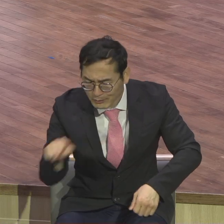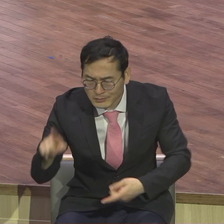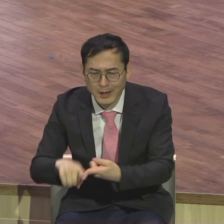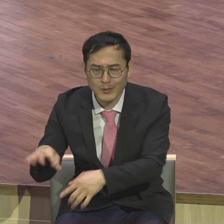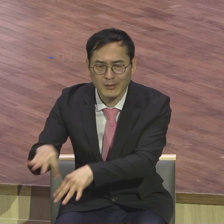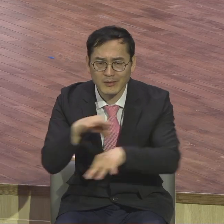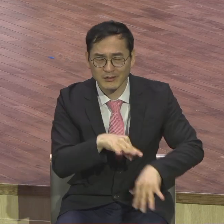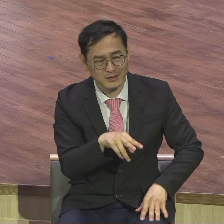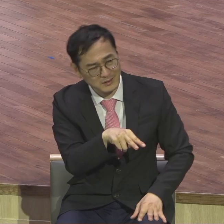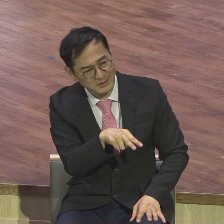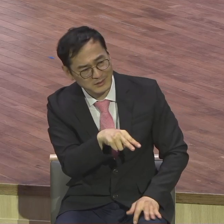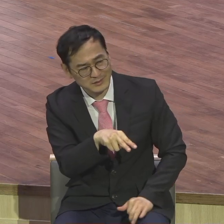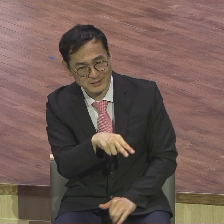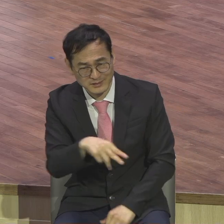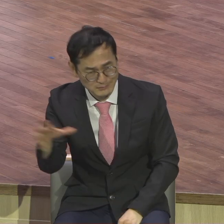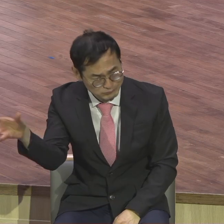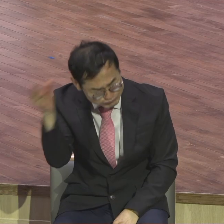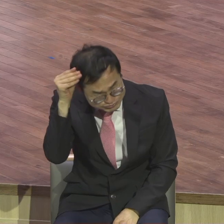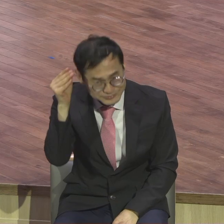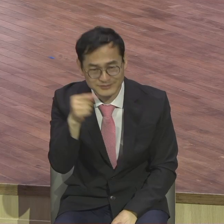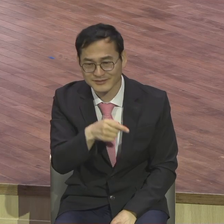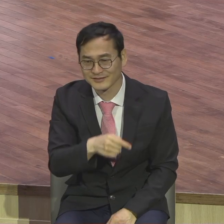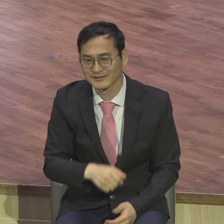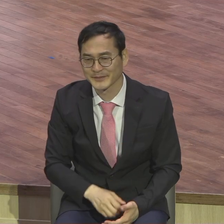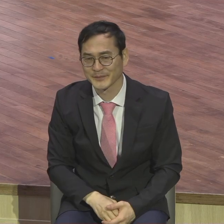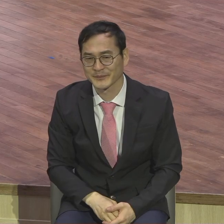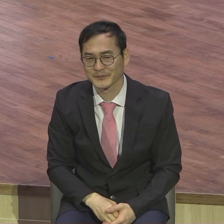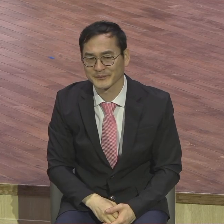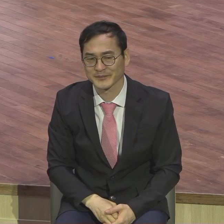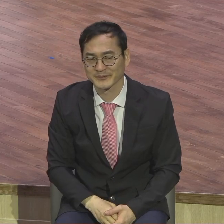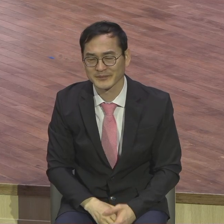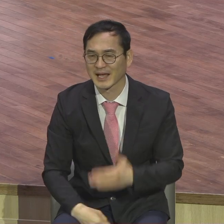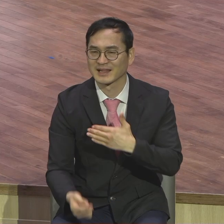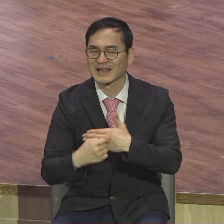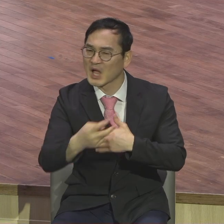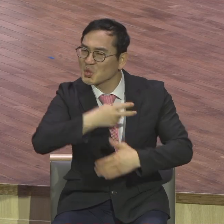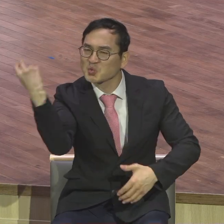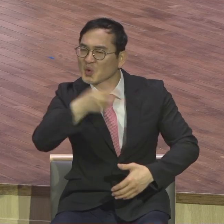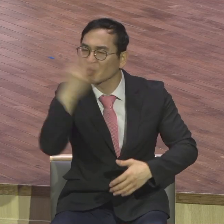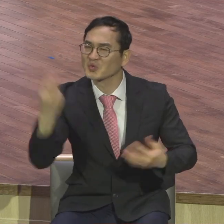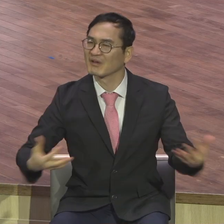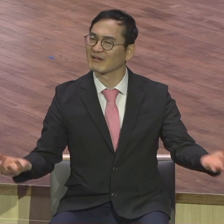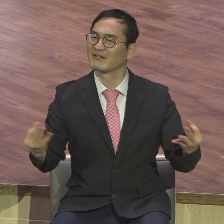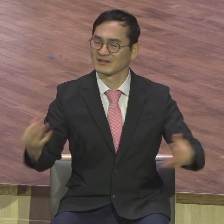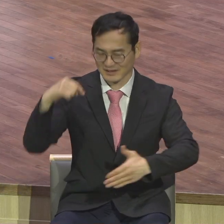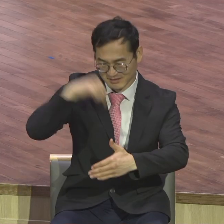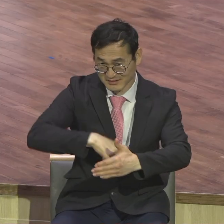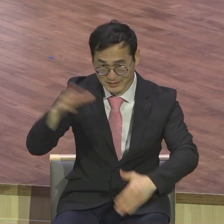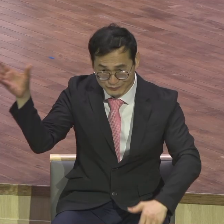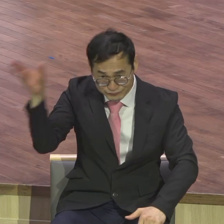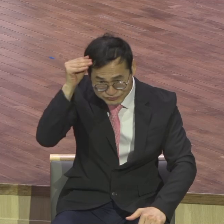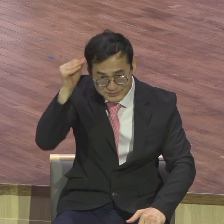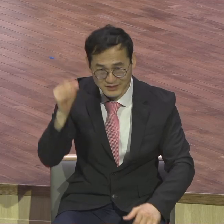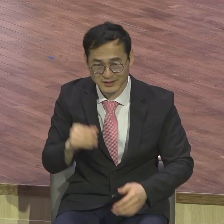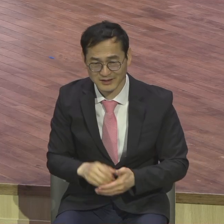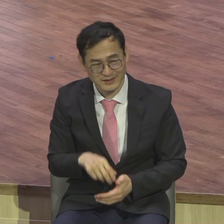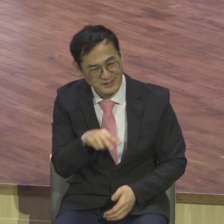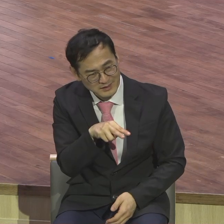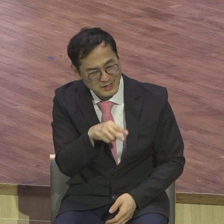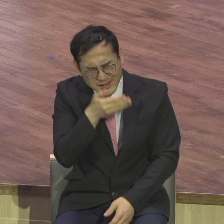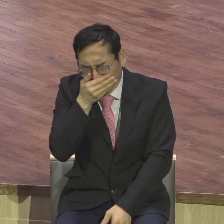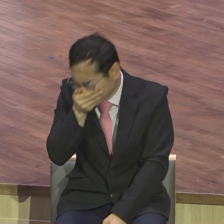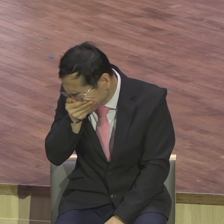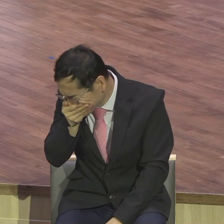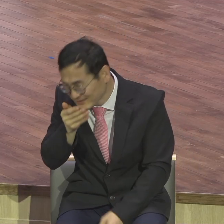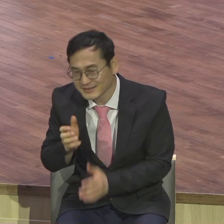참 똑똑한 이스라엘 사람들이 영적인 부문에는 또 바보 등신 같아. 우리가 얼마나 웃었는지 몰라요.